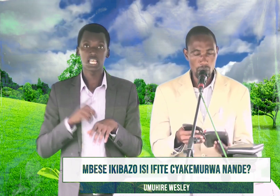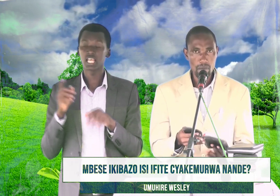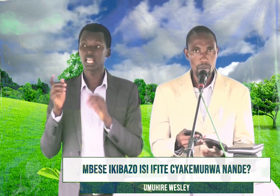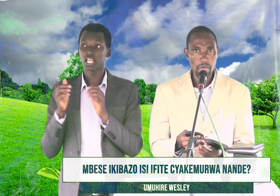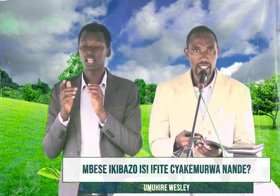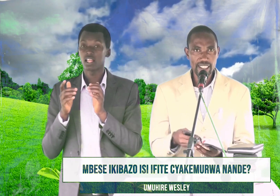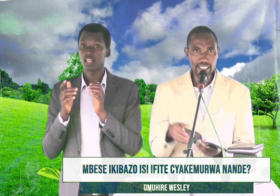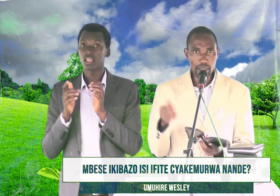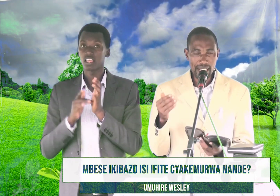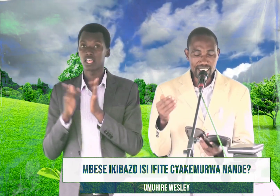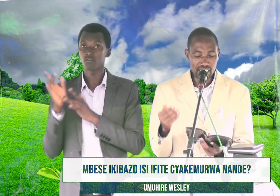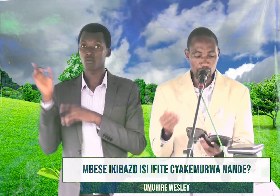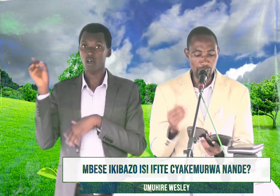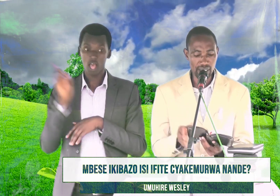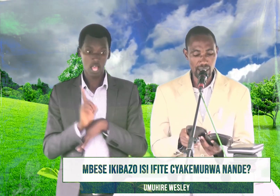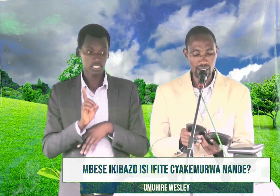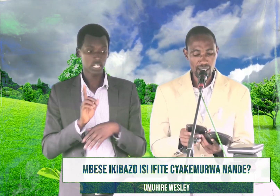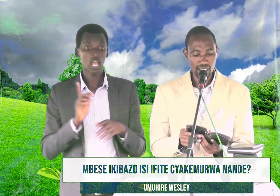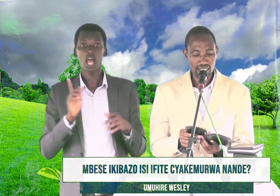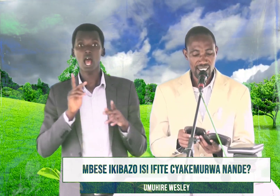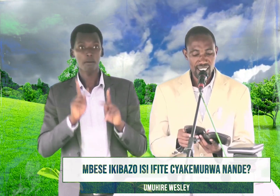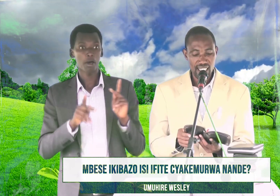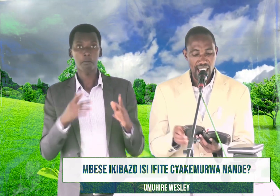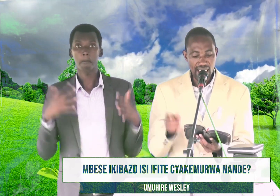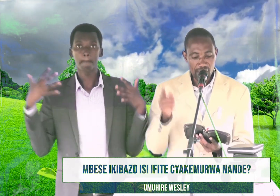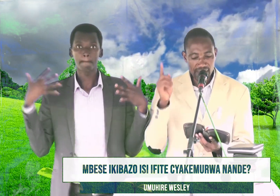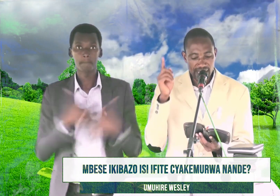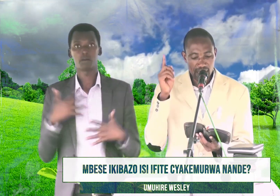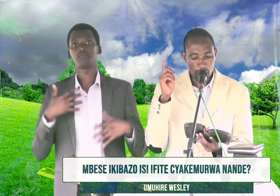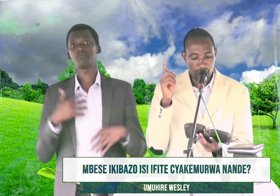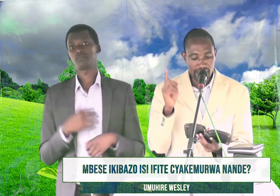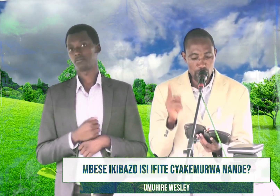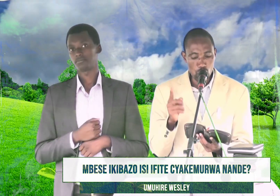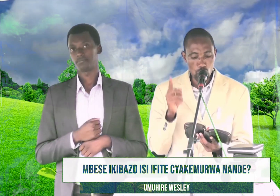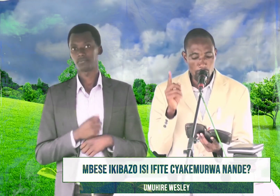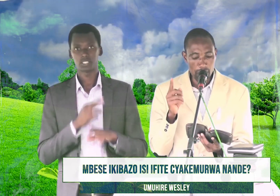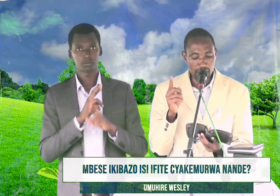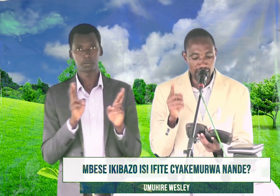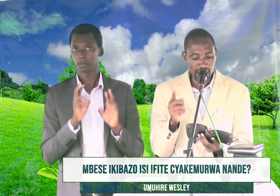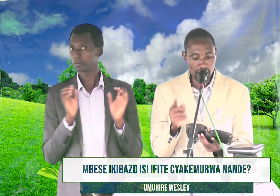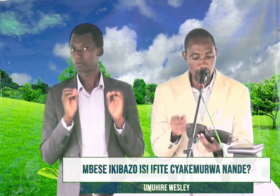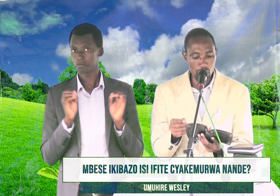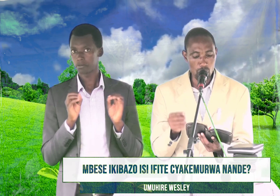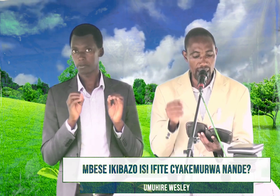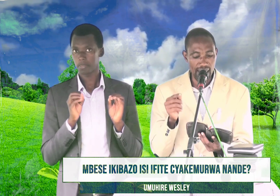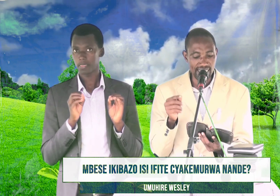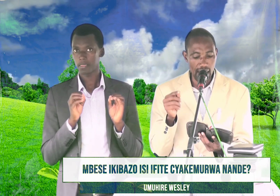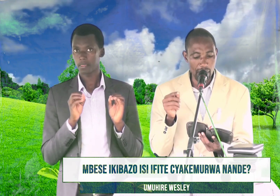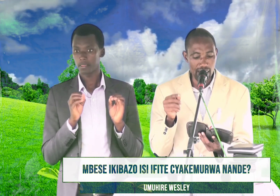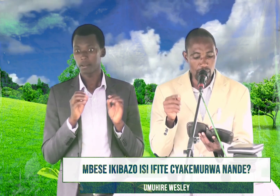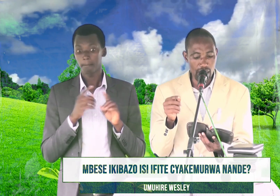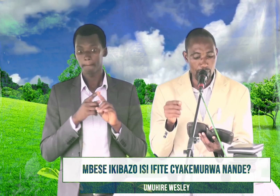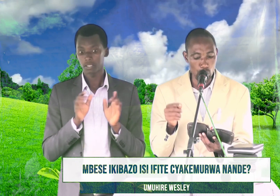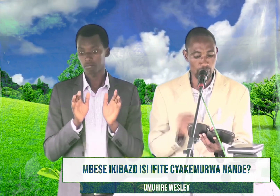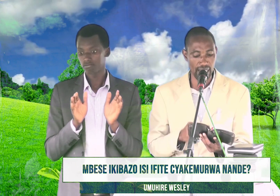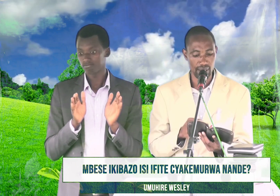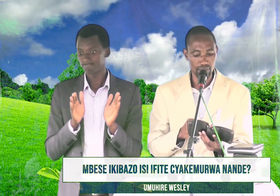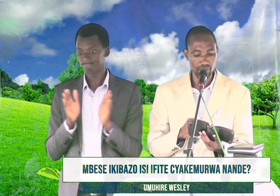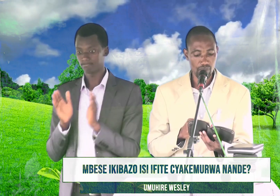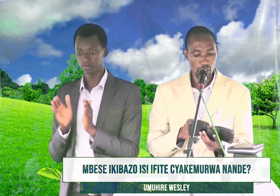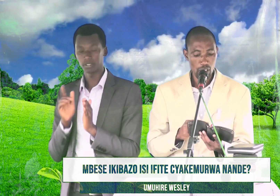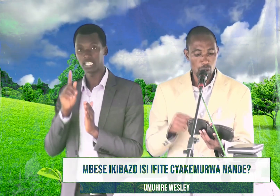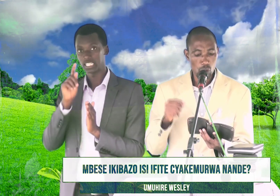Pawulo ikibazo sifite aravuze ati, mumenye yuko mu minsi y'imperuka hazabaho ibihe